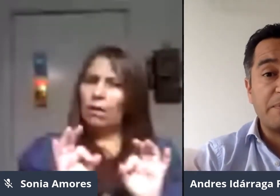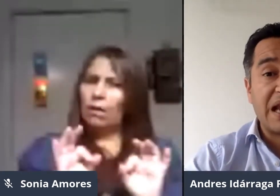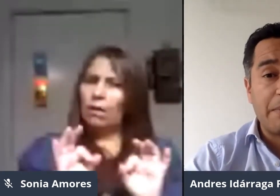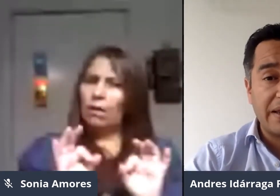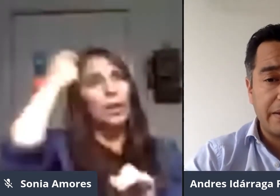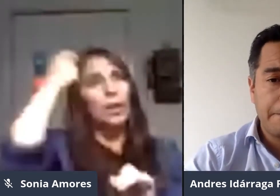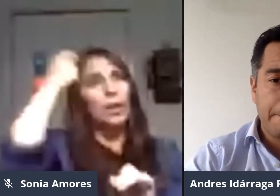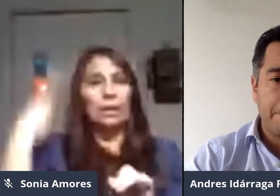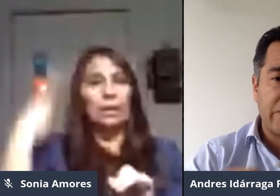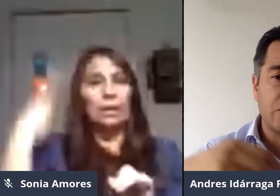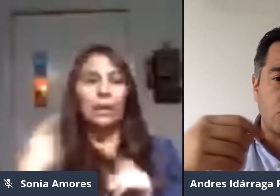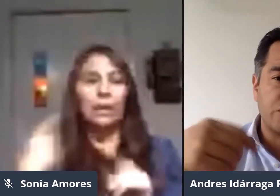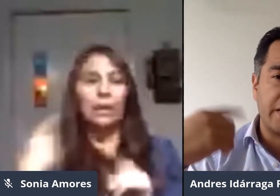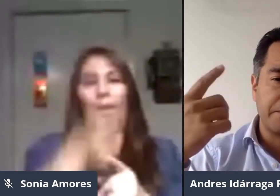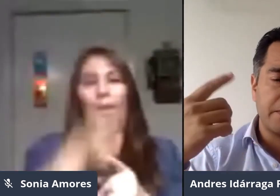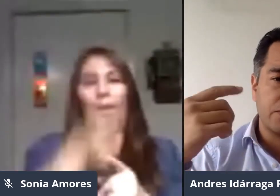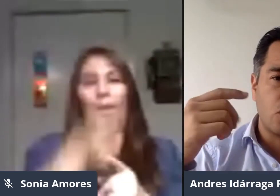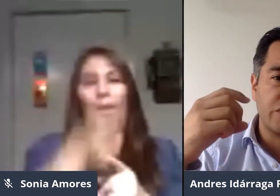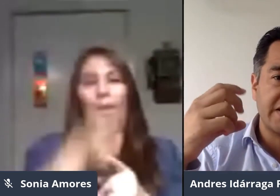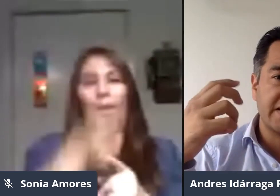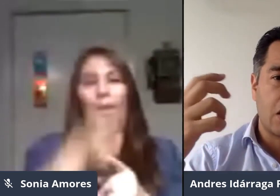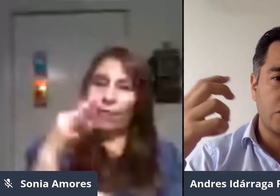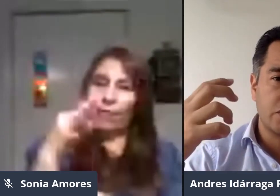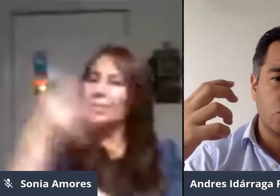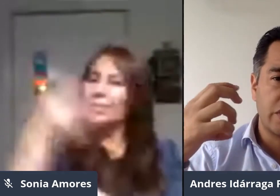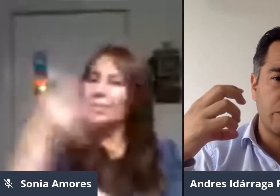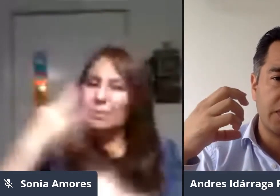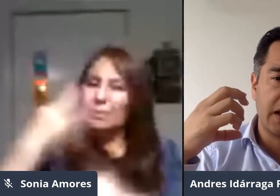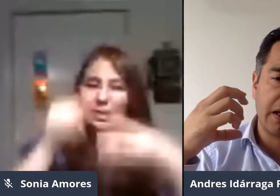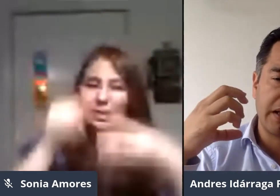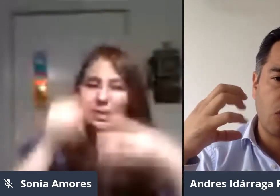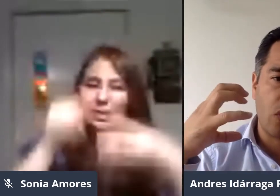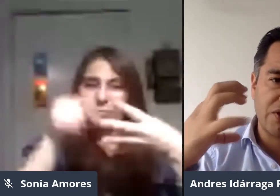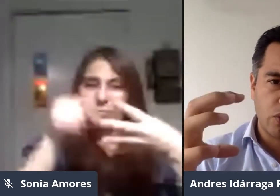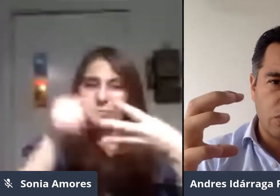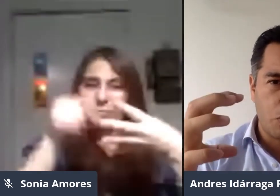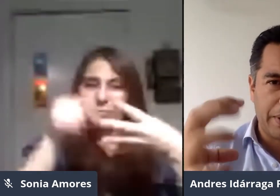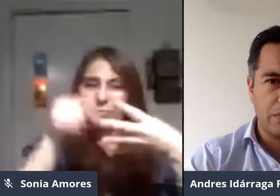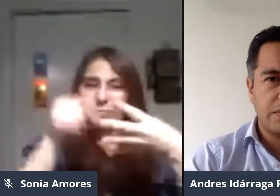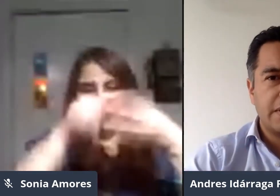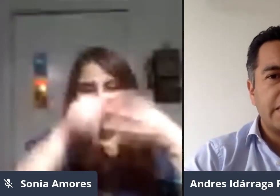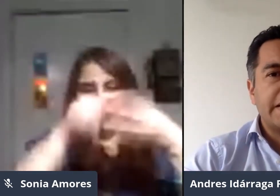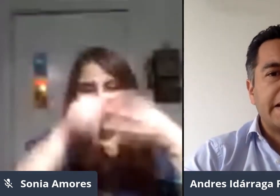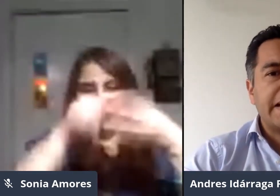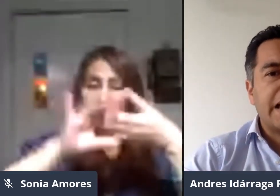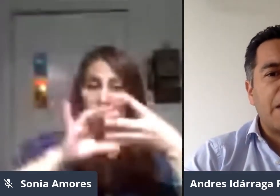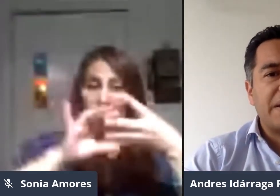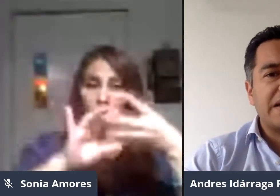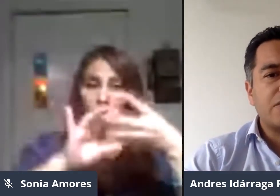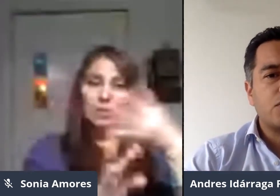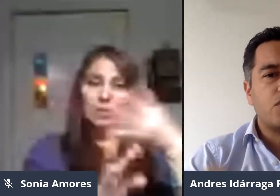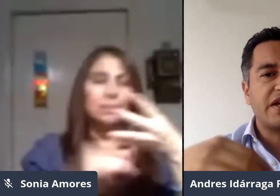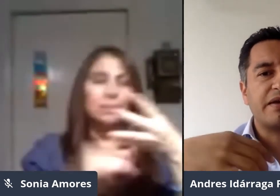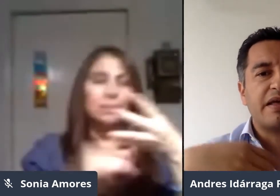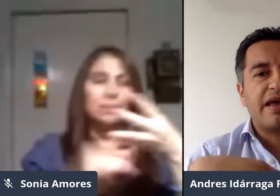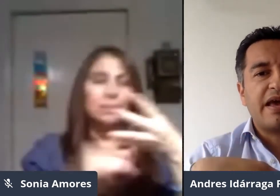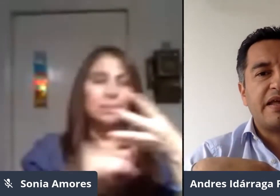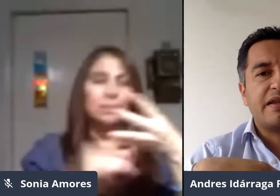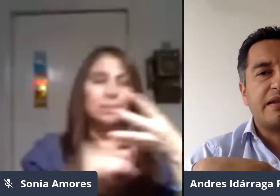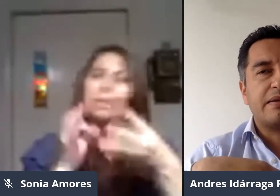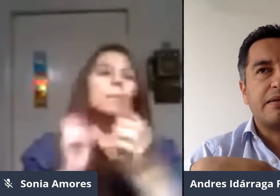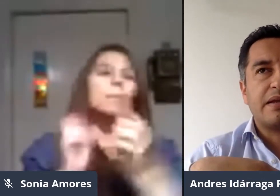Francia o la misma Alemania, que son los 3 estados estos últimos del corazón europeo, y que además de eso son los